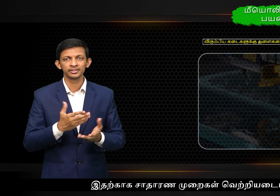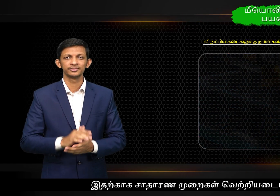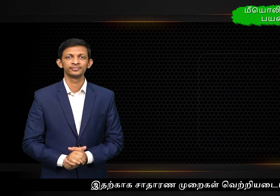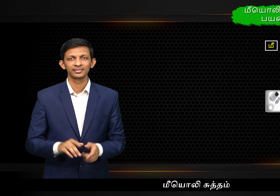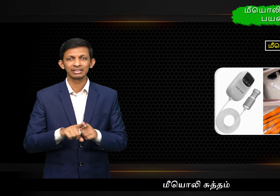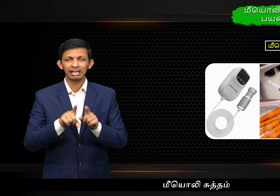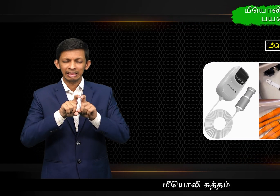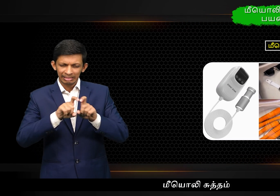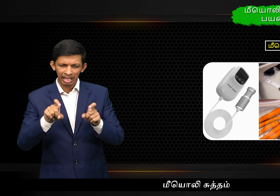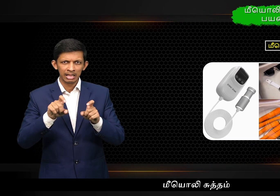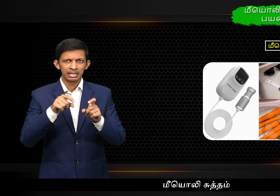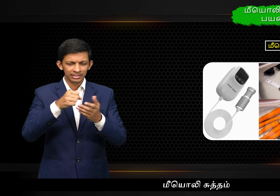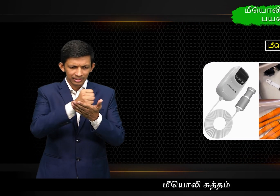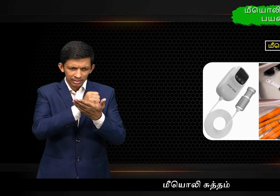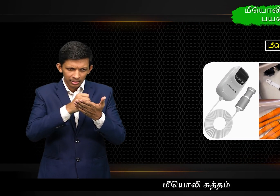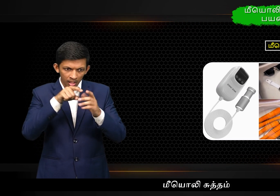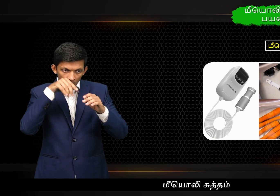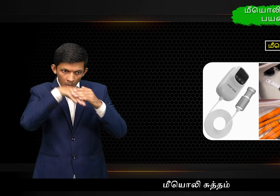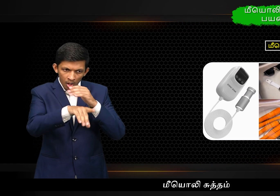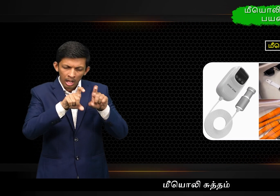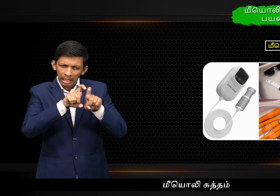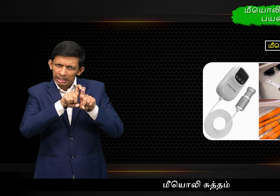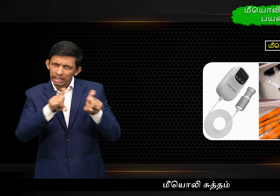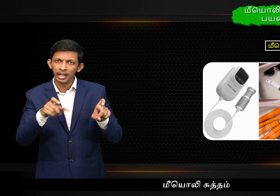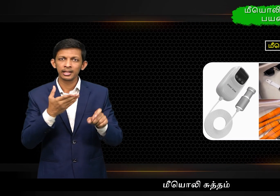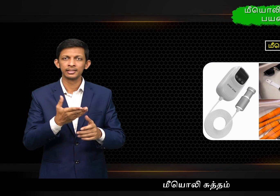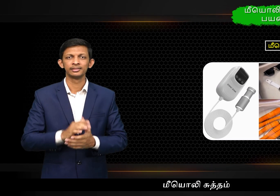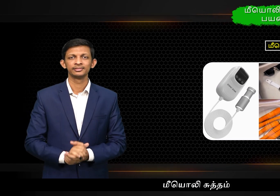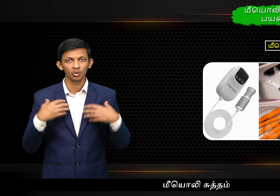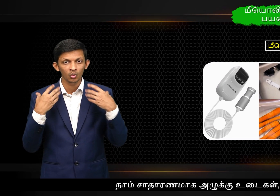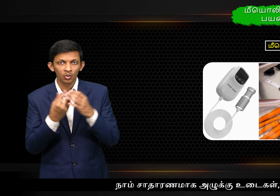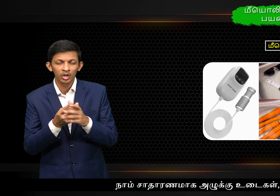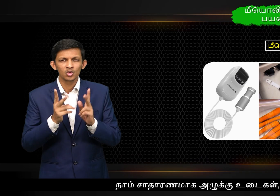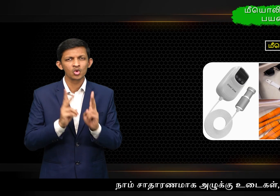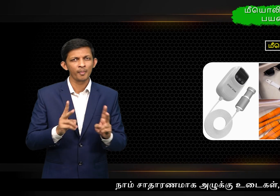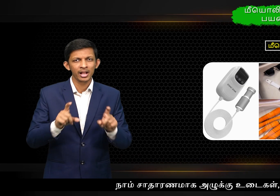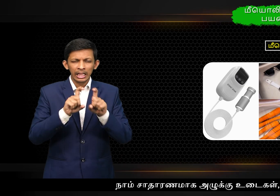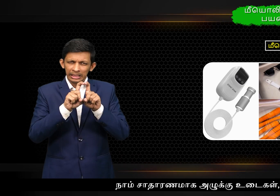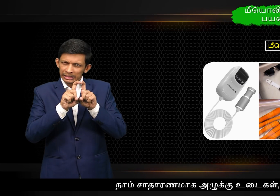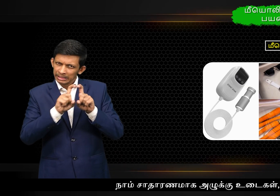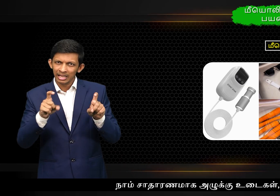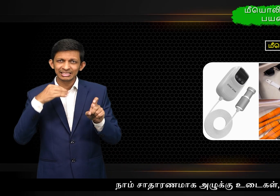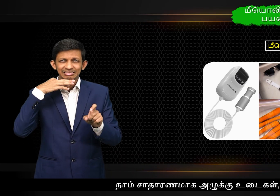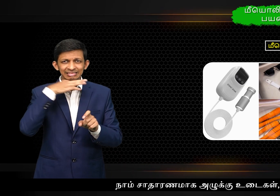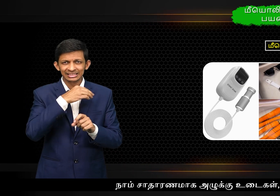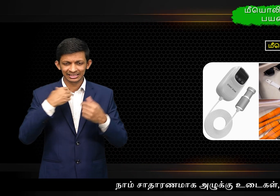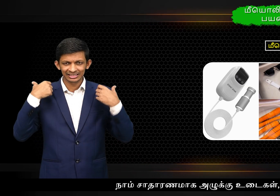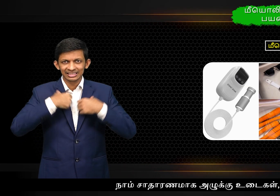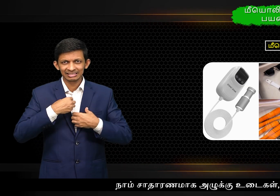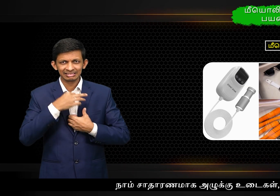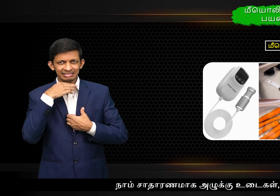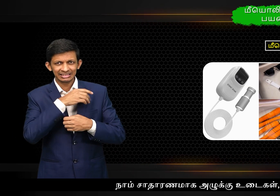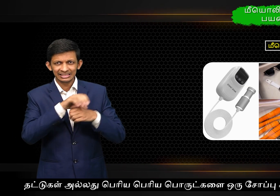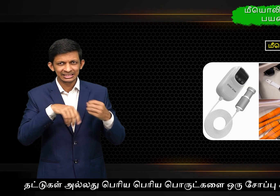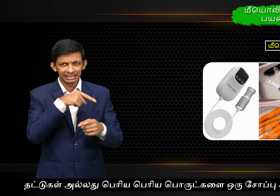மீயொலி சுத்தப்படுத்துதல். நாம் சாதாரணமாக அழுக்கு